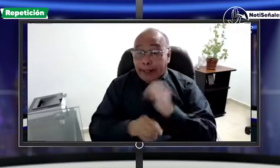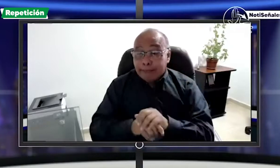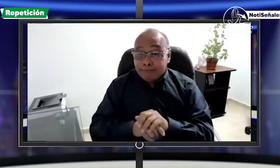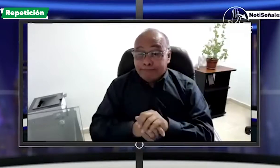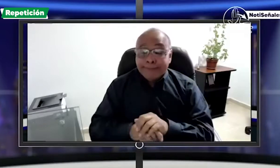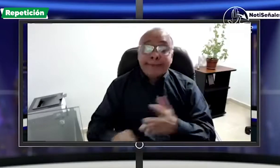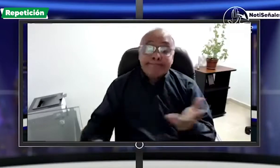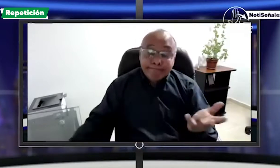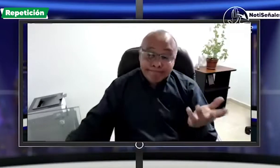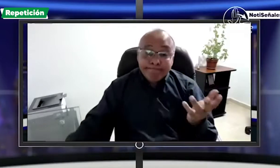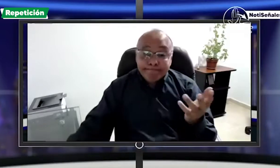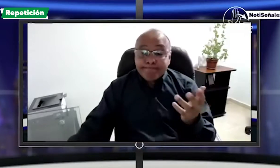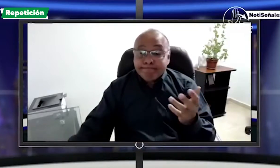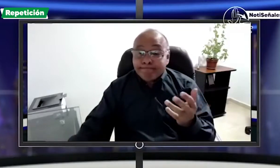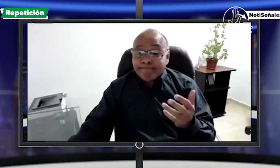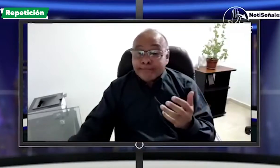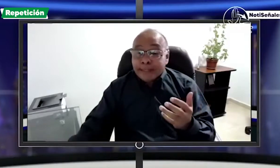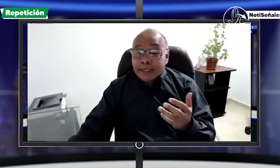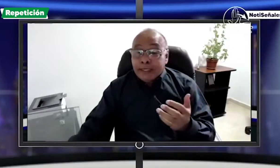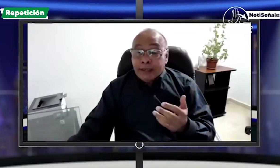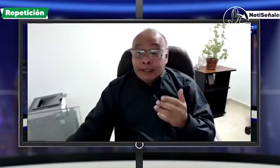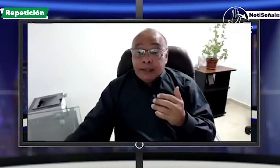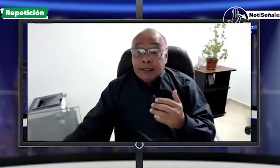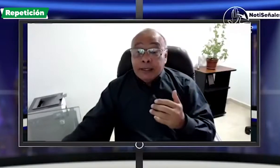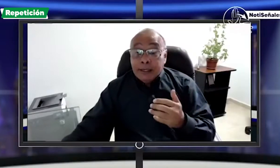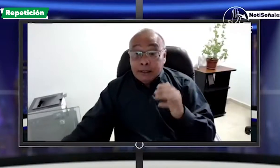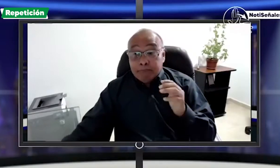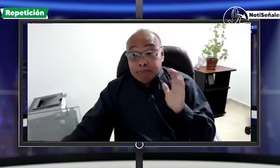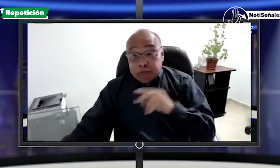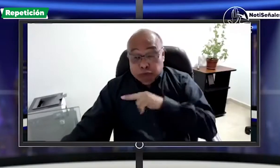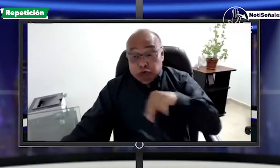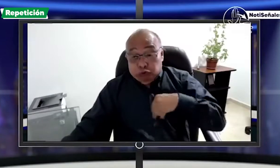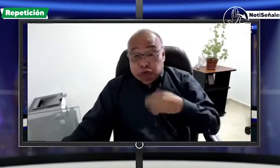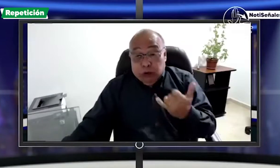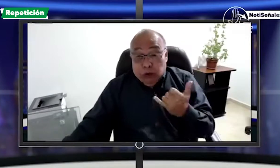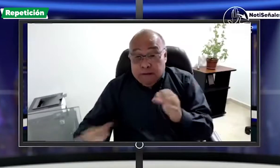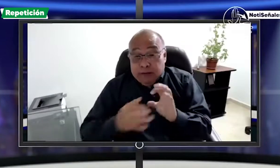entidades privadas Que incumplan Con este tema De la accesibilidad